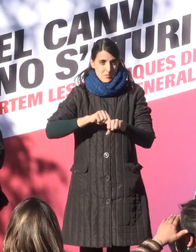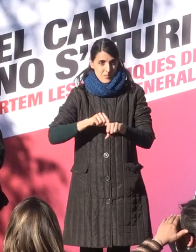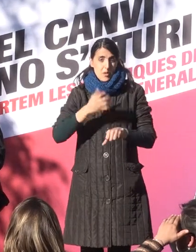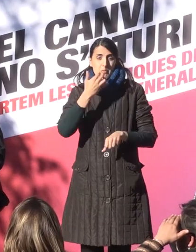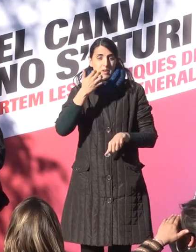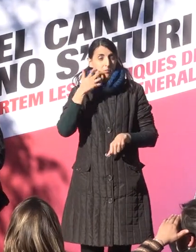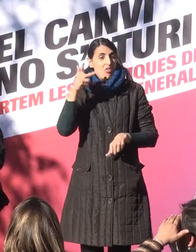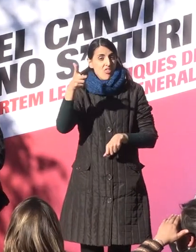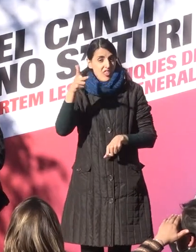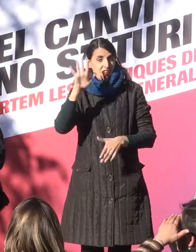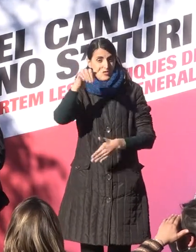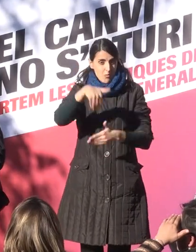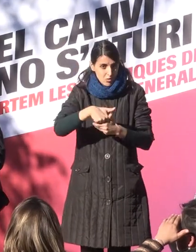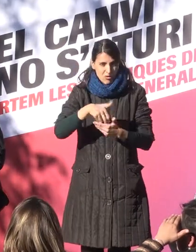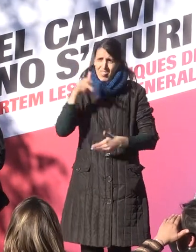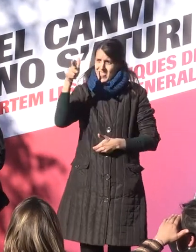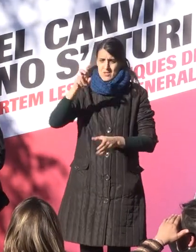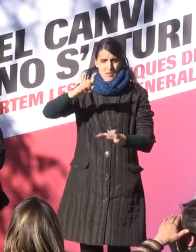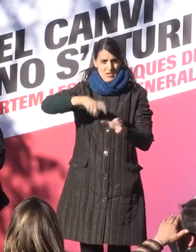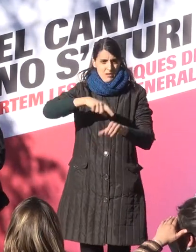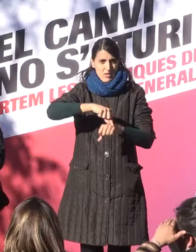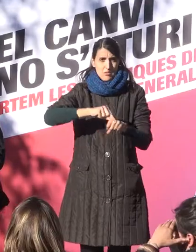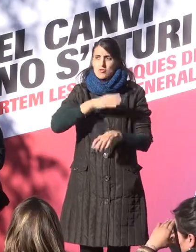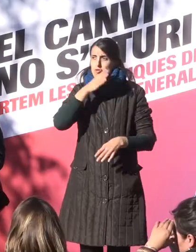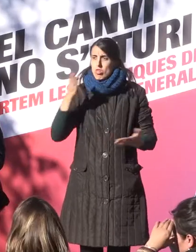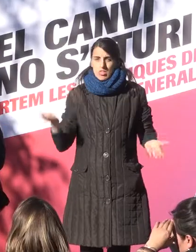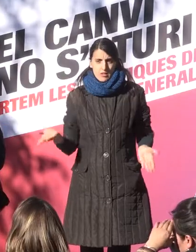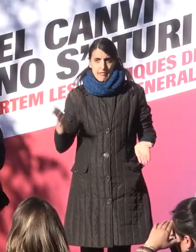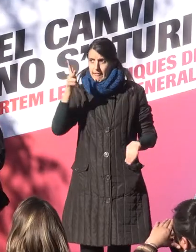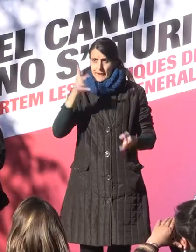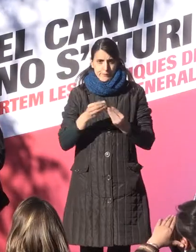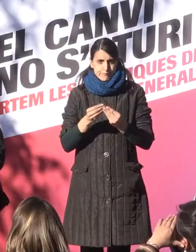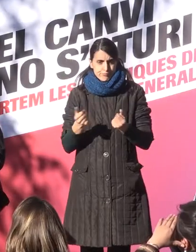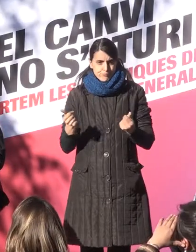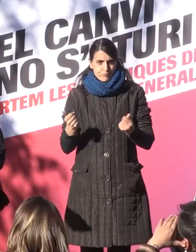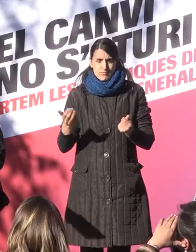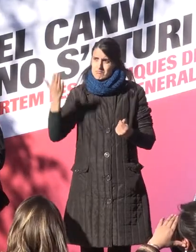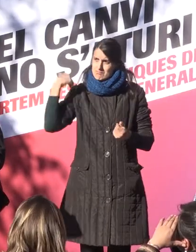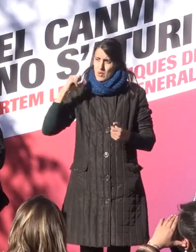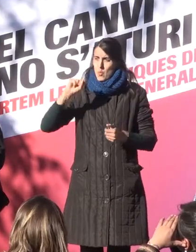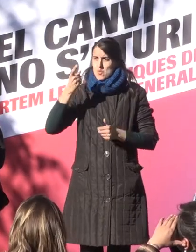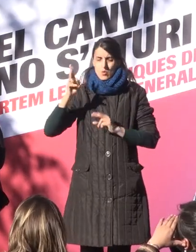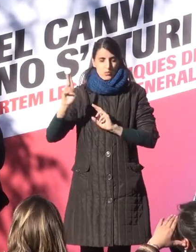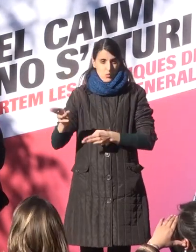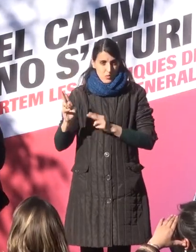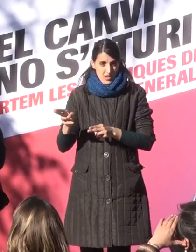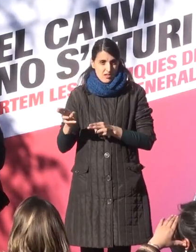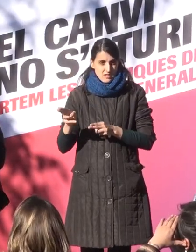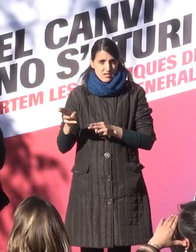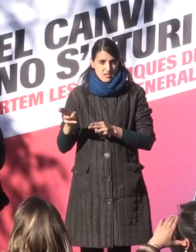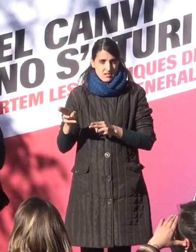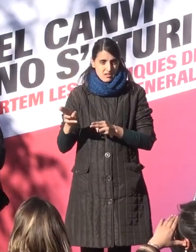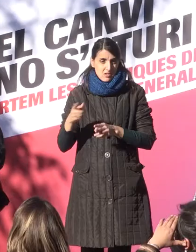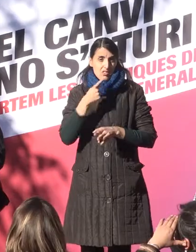el derecho a la participación política donde está eso ya hemos visto un 1 de octubre que se hizo que